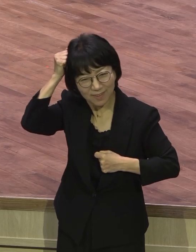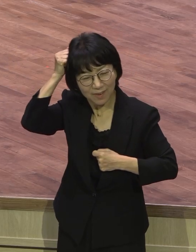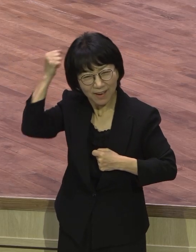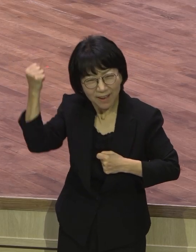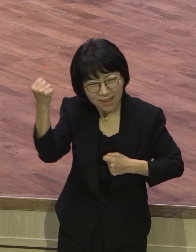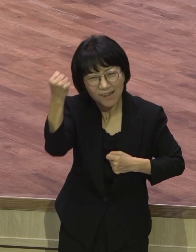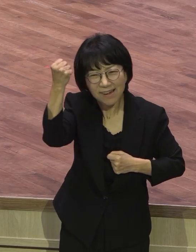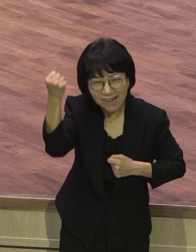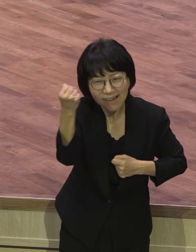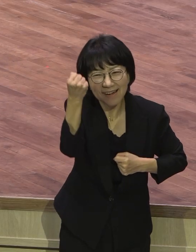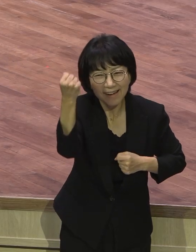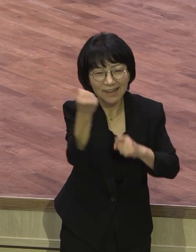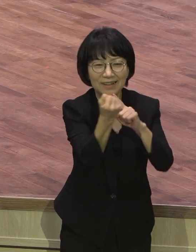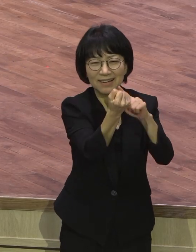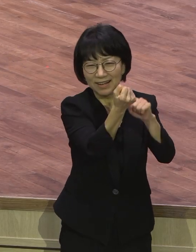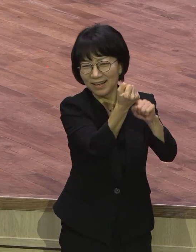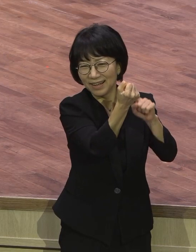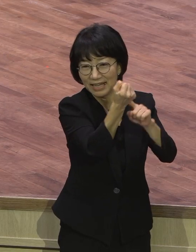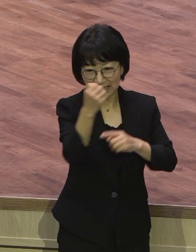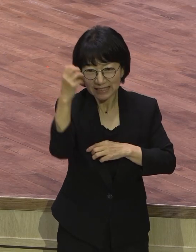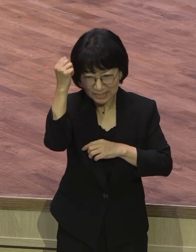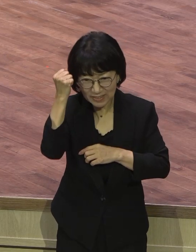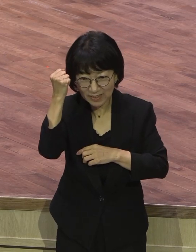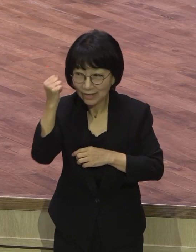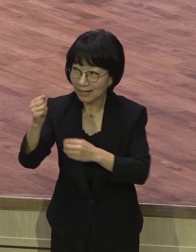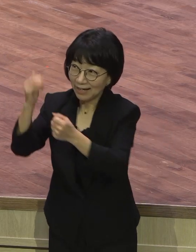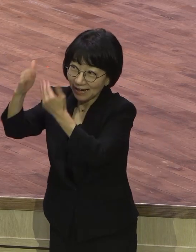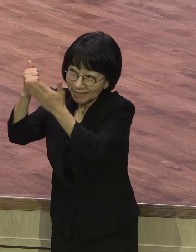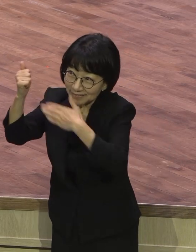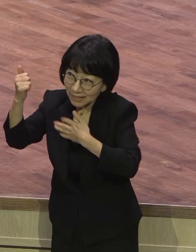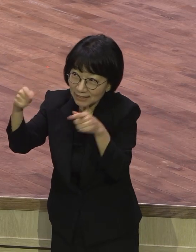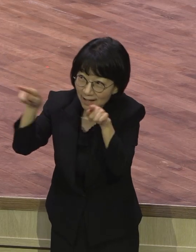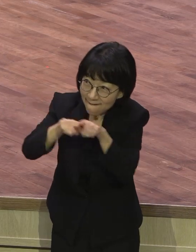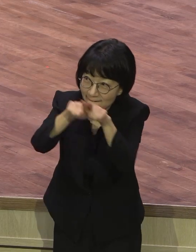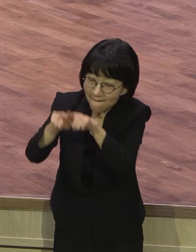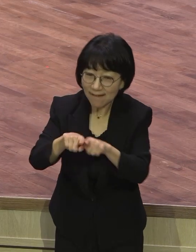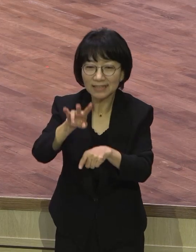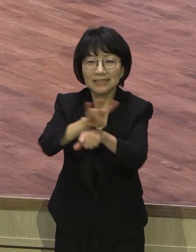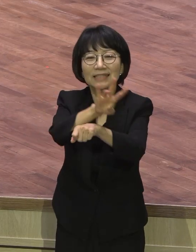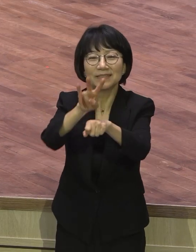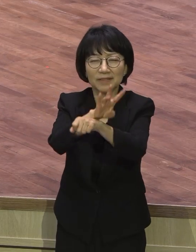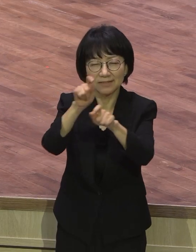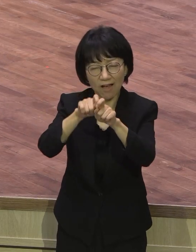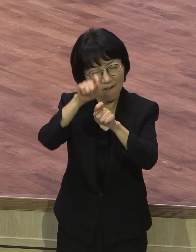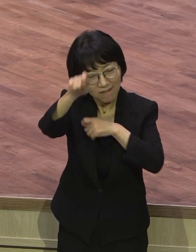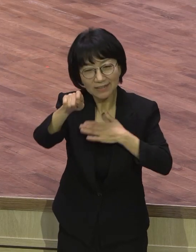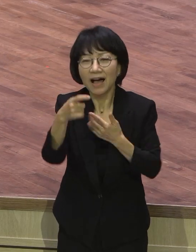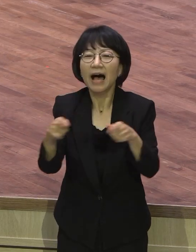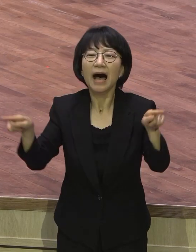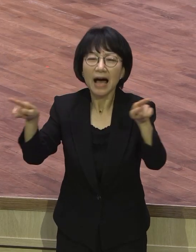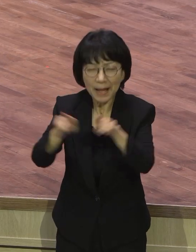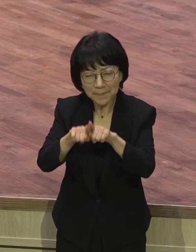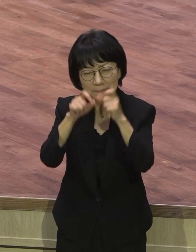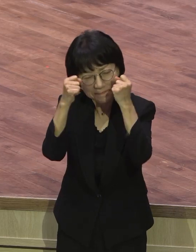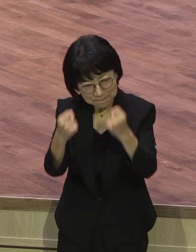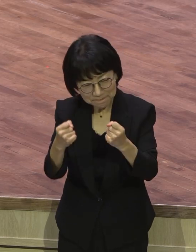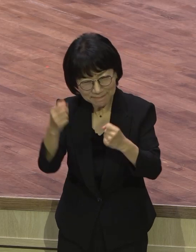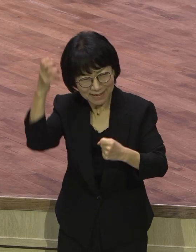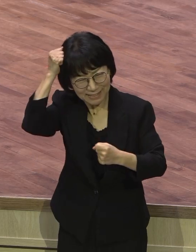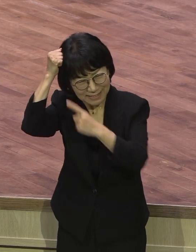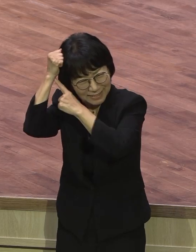항상 누리는 것이 신앙생활이에요 그분이 나와 24시 영원토록 나와 함께